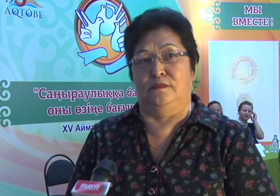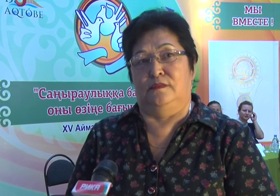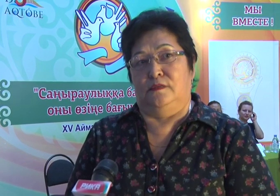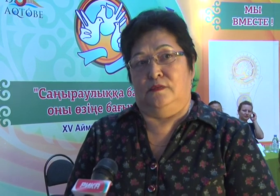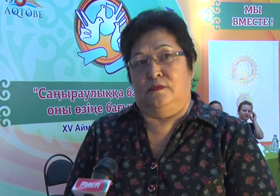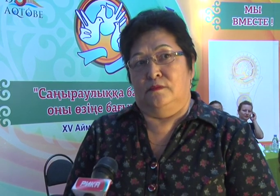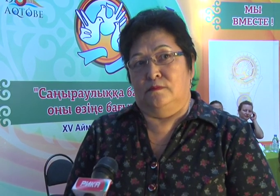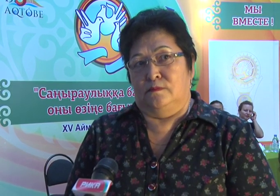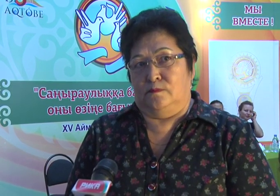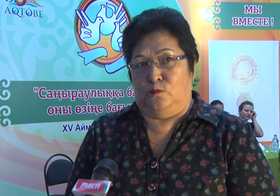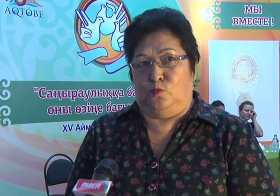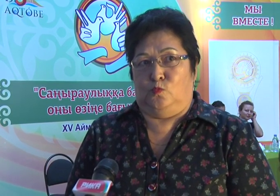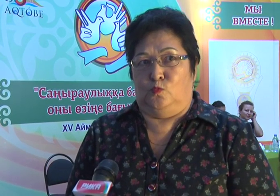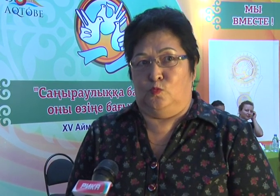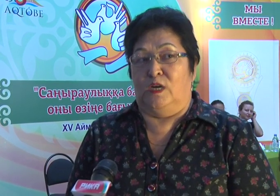сцене,